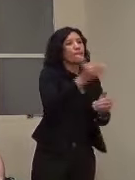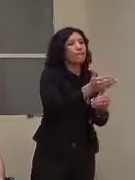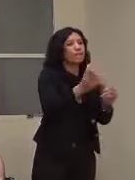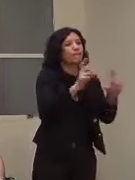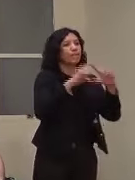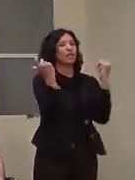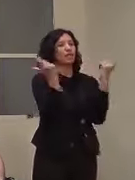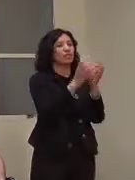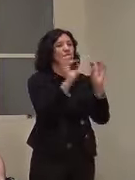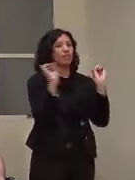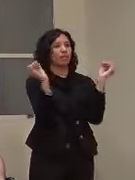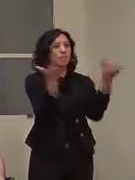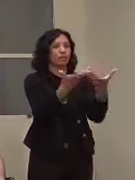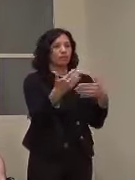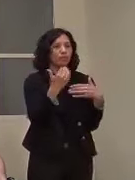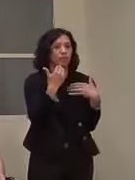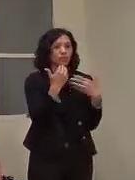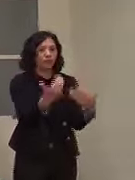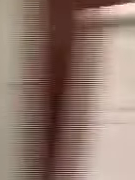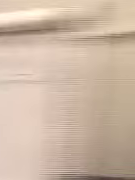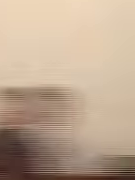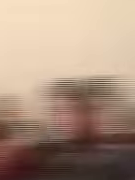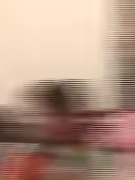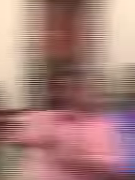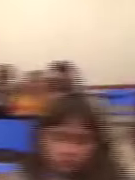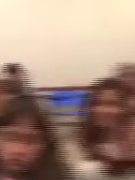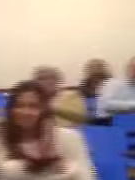sociedad mejor muchas gracias